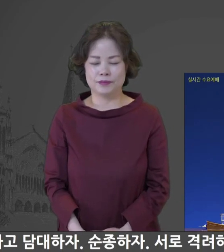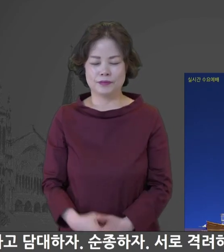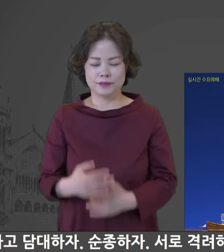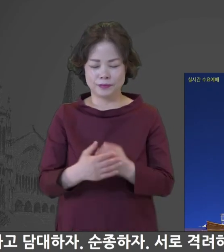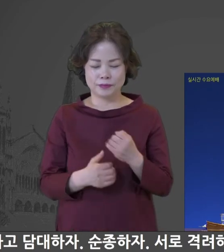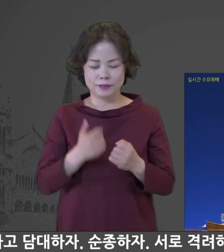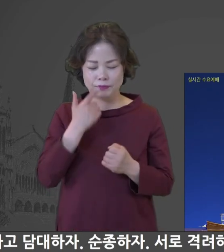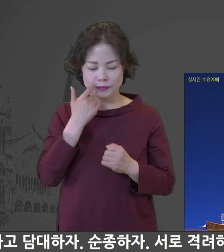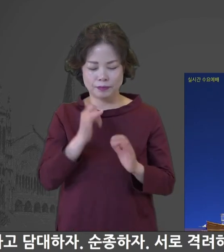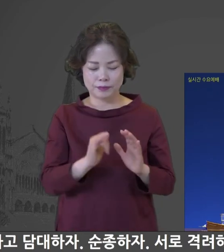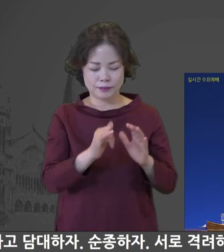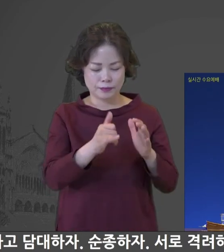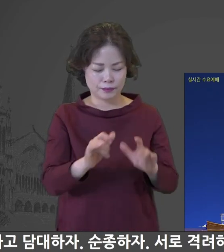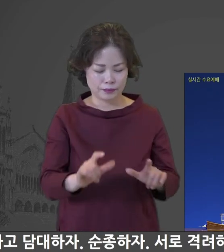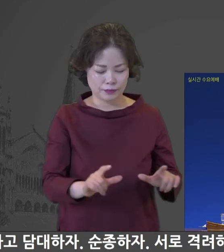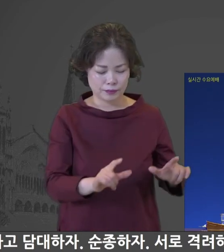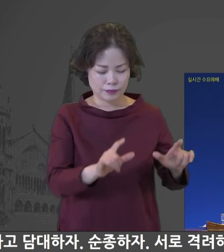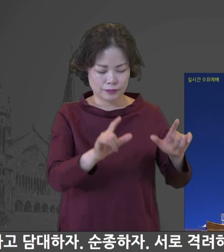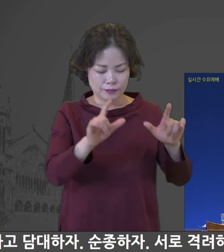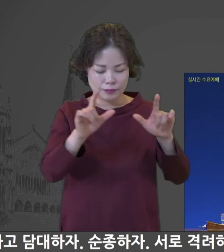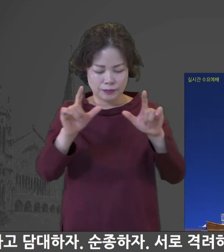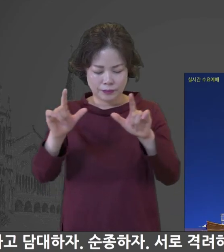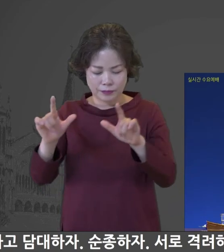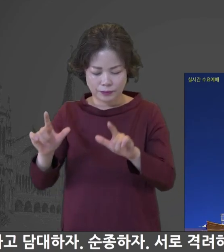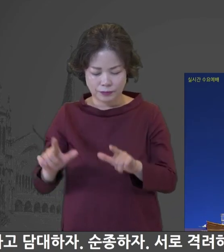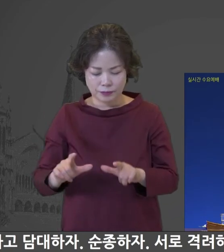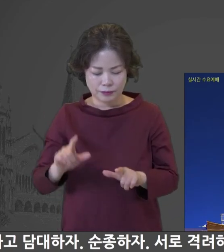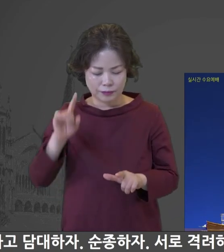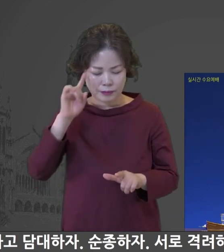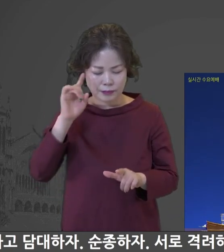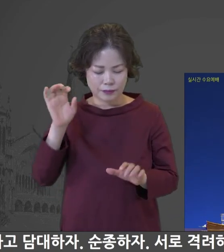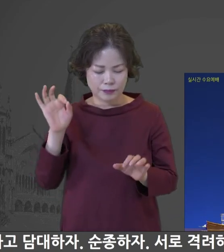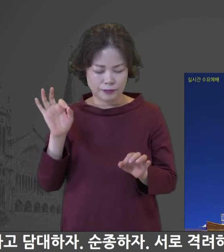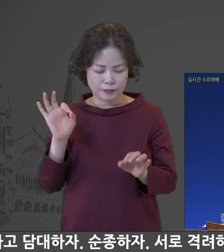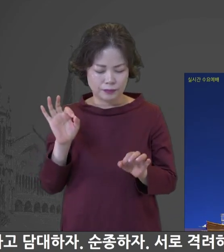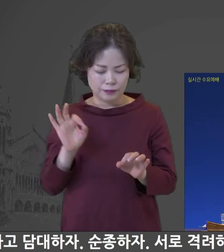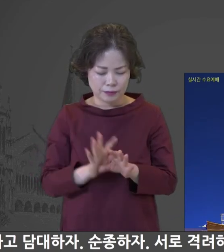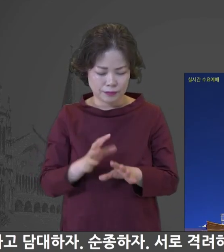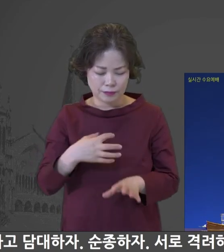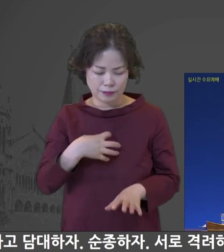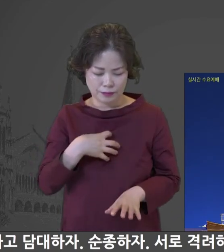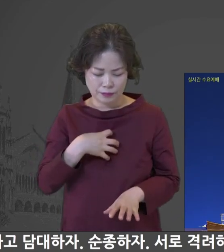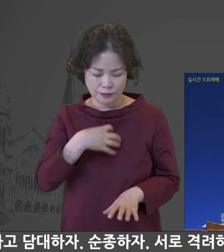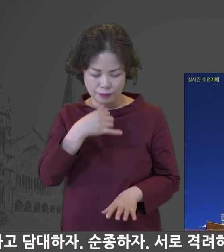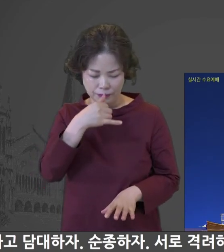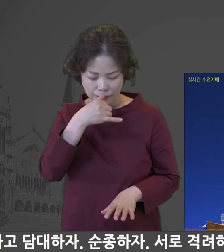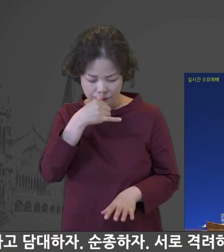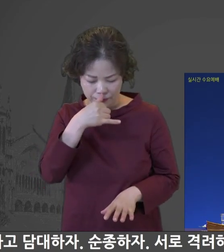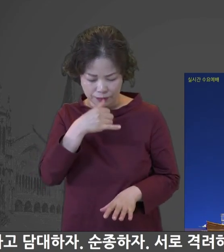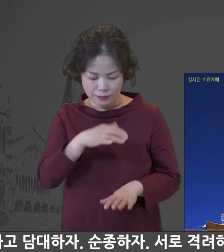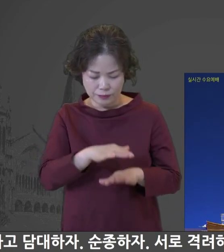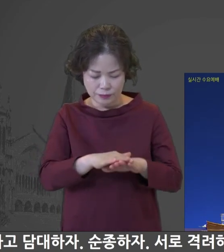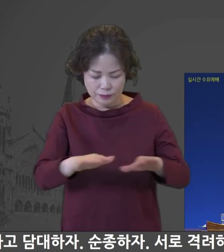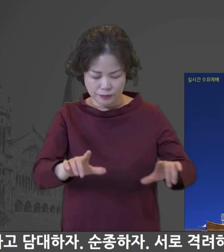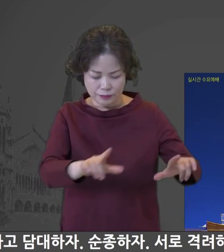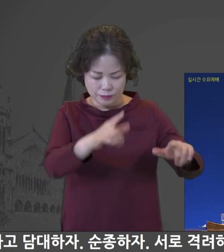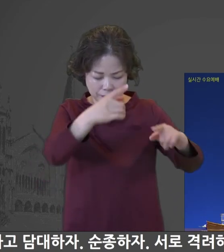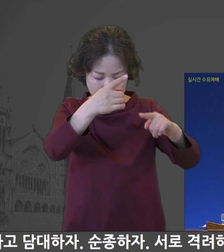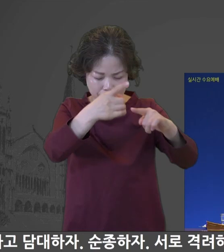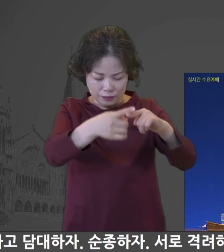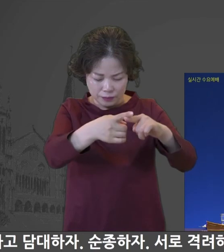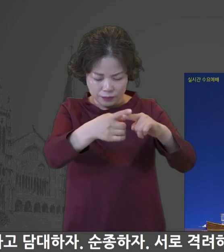하나님 아버지, 이 세상을 살아가면서 갑작스런 위기를 만날 때가 있으며 또 평탄한 삶을